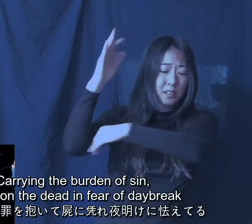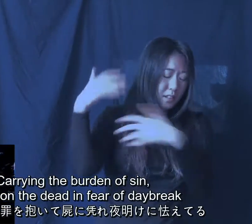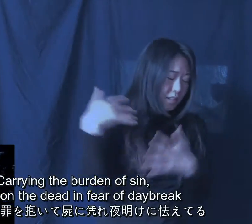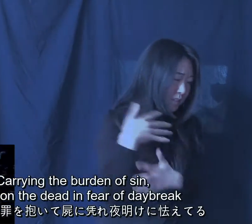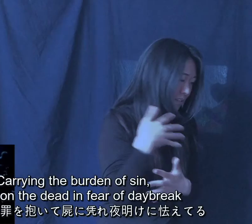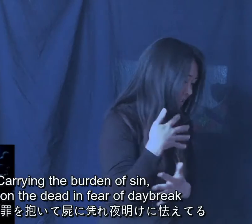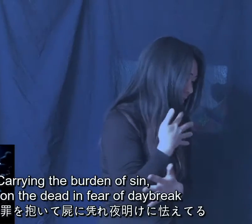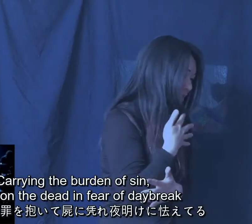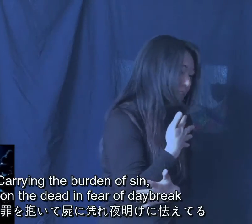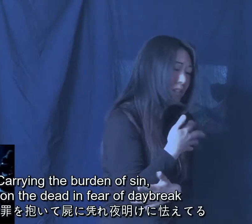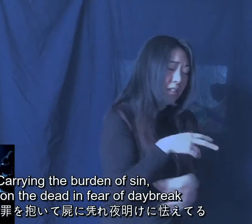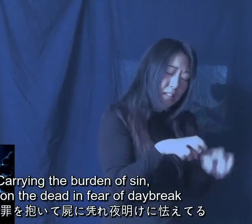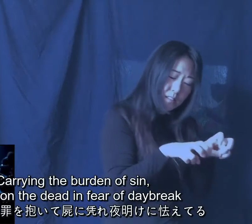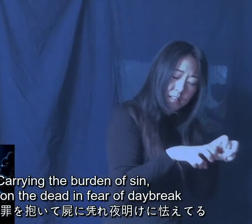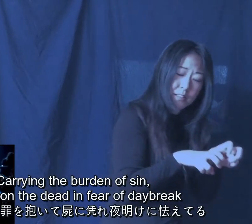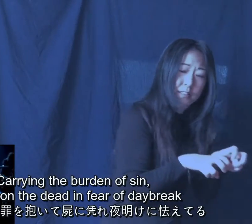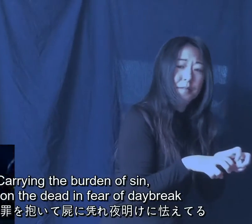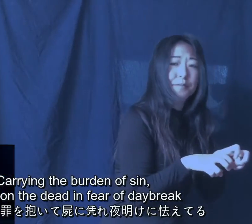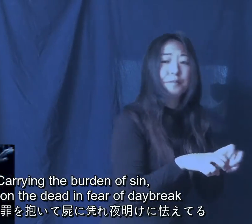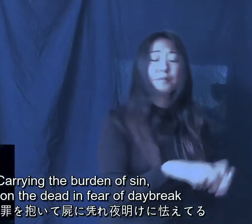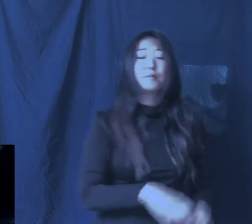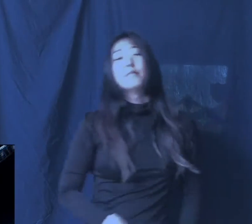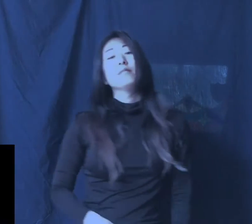に怯えてる